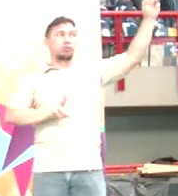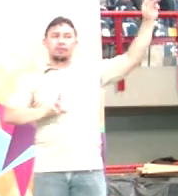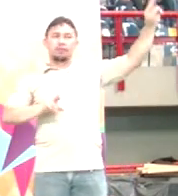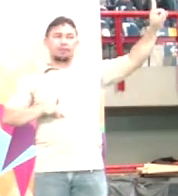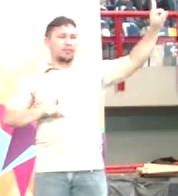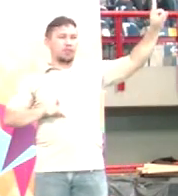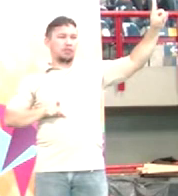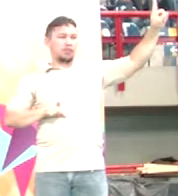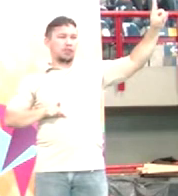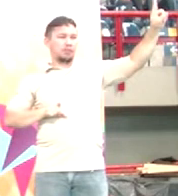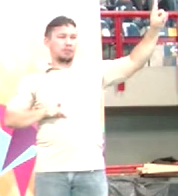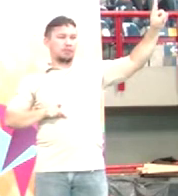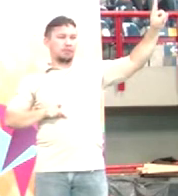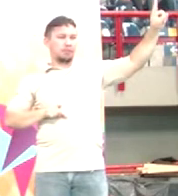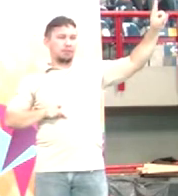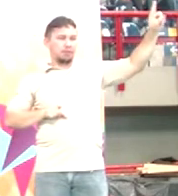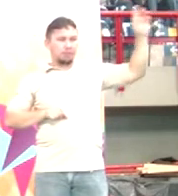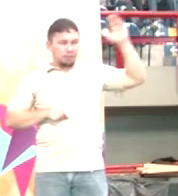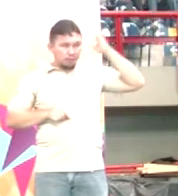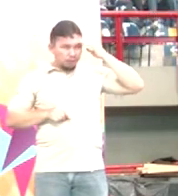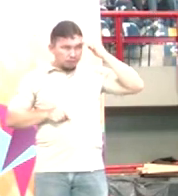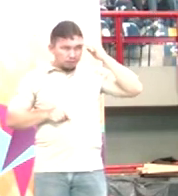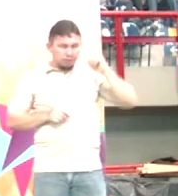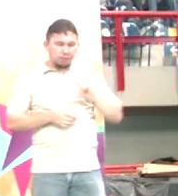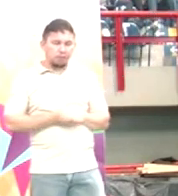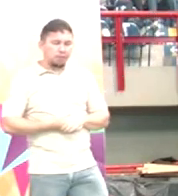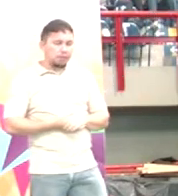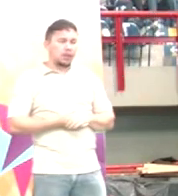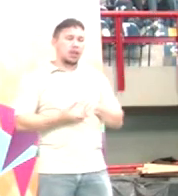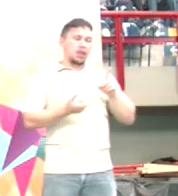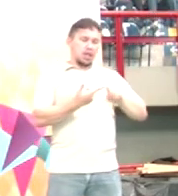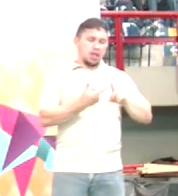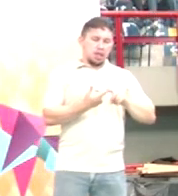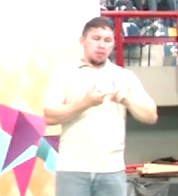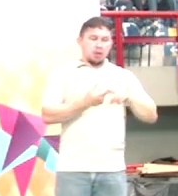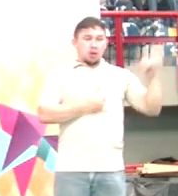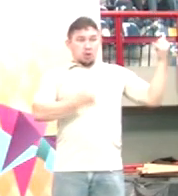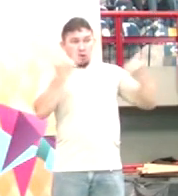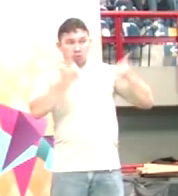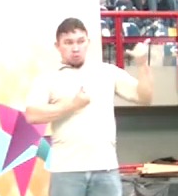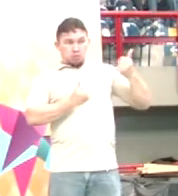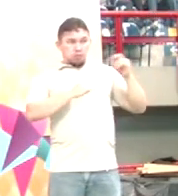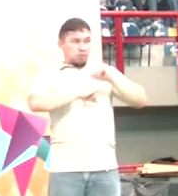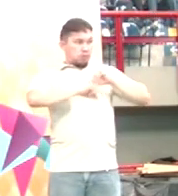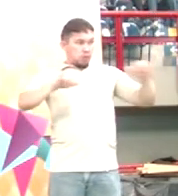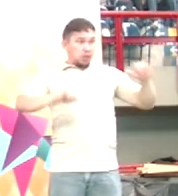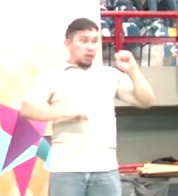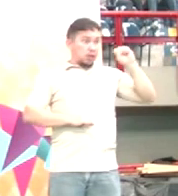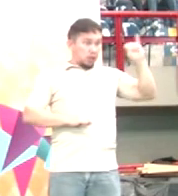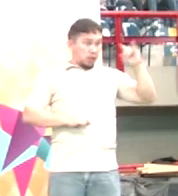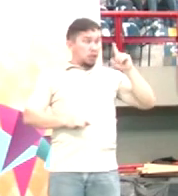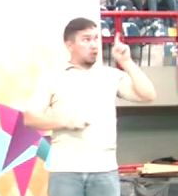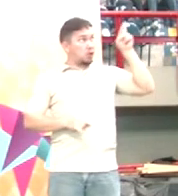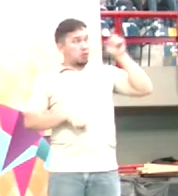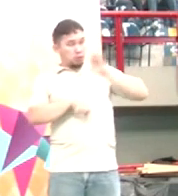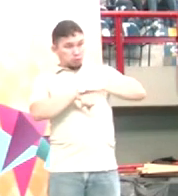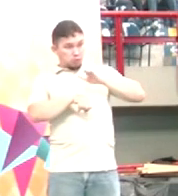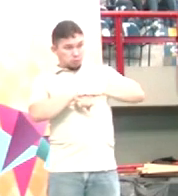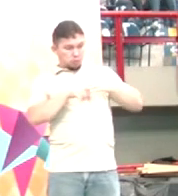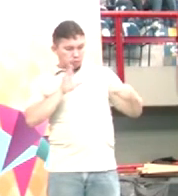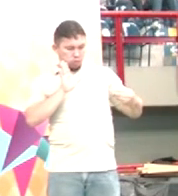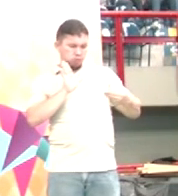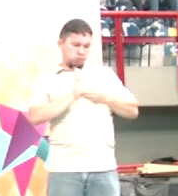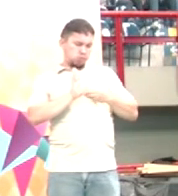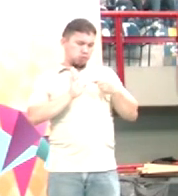tema como título. O que está me perguntando é isso. Outra informação, se a fonte citada é uma